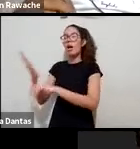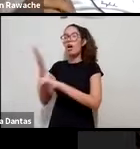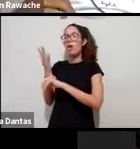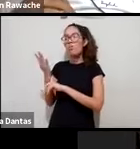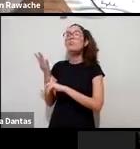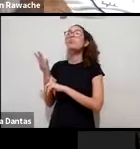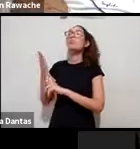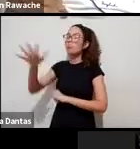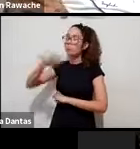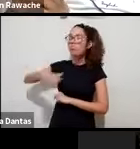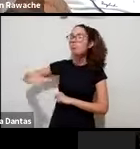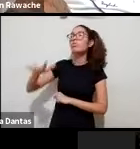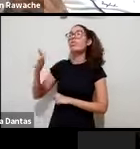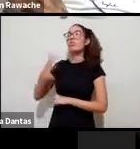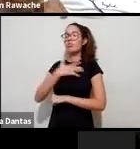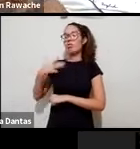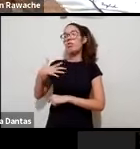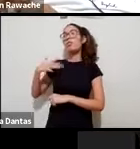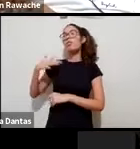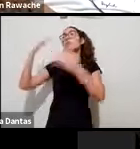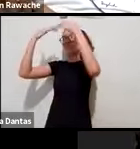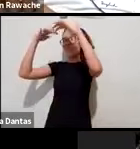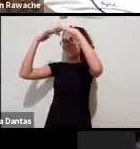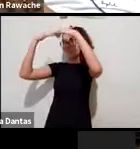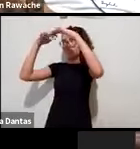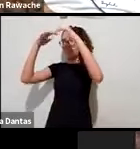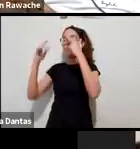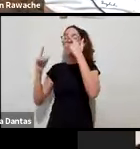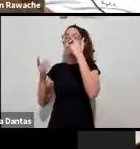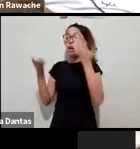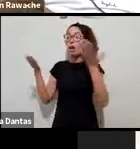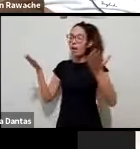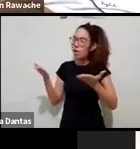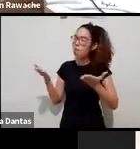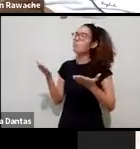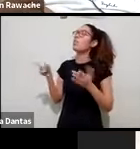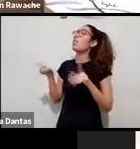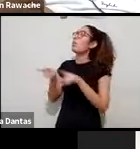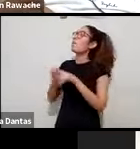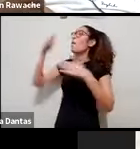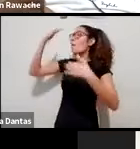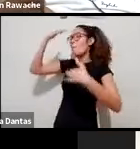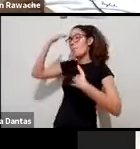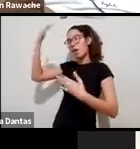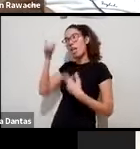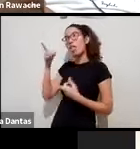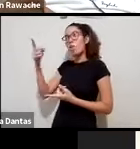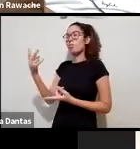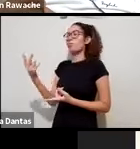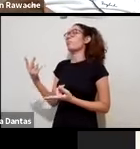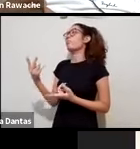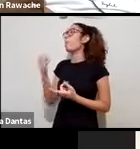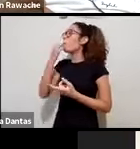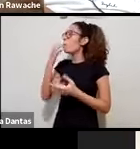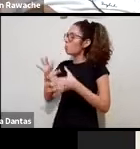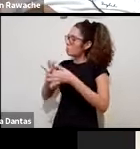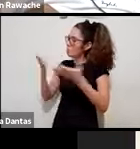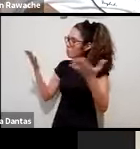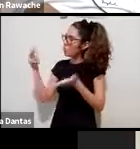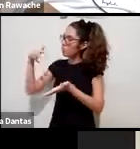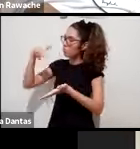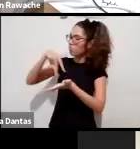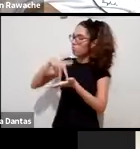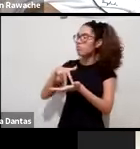mental. E eu queria já passar a palavra a ela, agradecendo a disponibilidade dela, que constrói conosco o setorial de saúde do